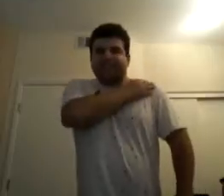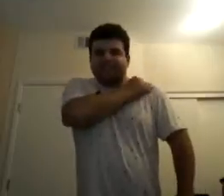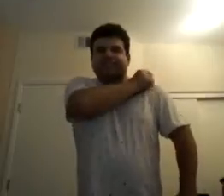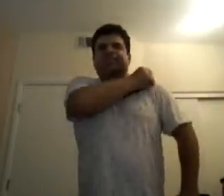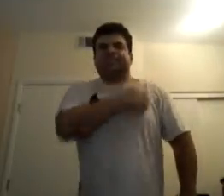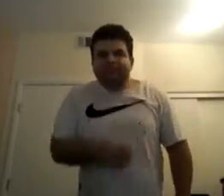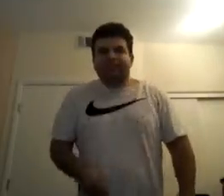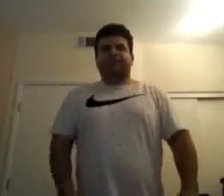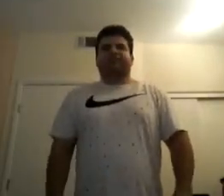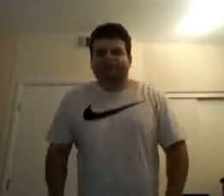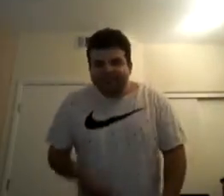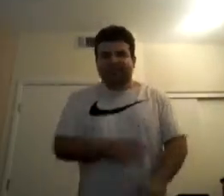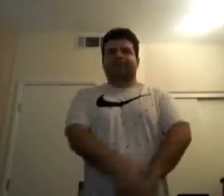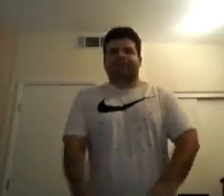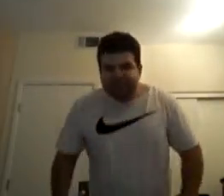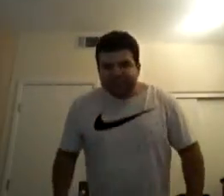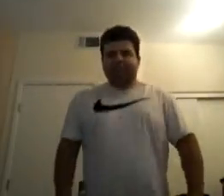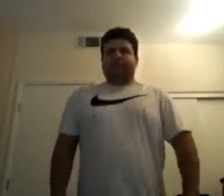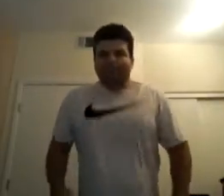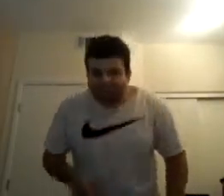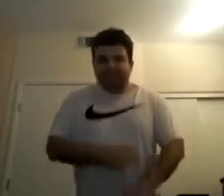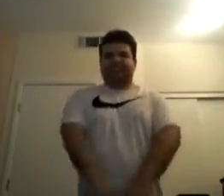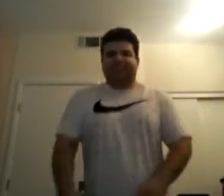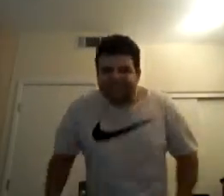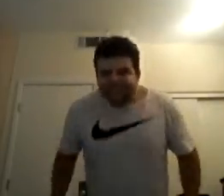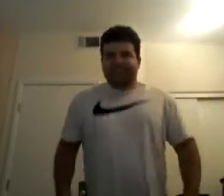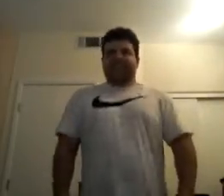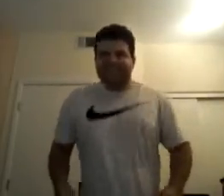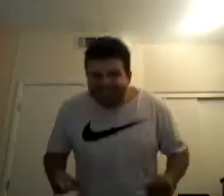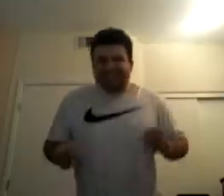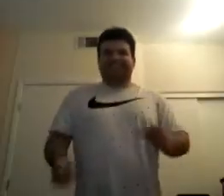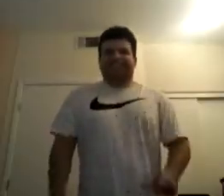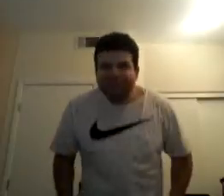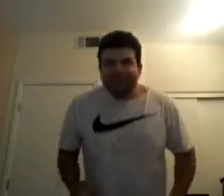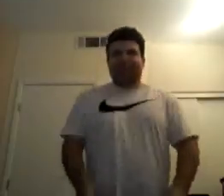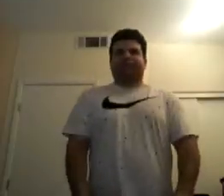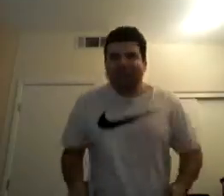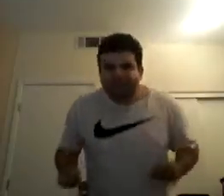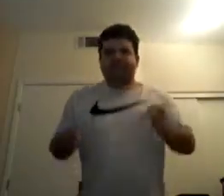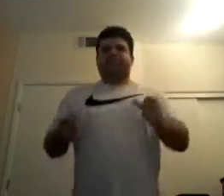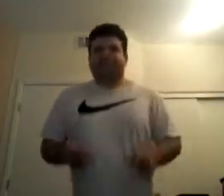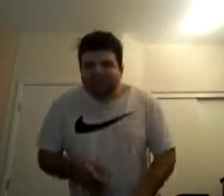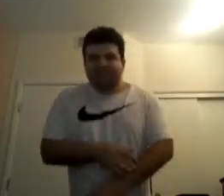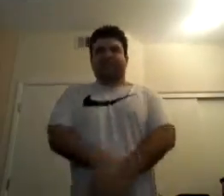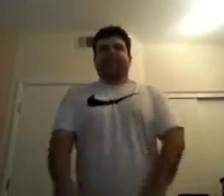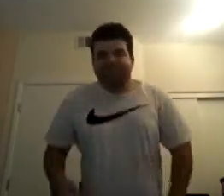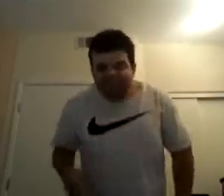ਪਾਪੀ ਮੈਂ ਖਿਡਾਰੀ ਮੈਂ ਅਨਾੜੀ ਤੂੰ ਕਰਨਾ ਸਰਕਾਰੀ ਮੈਂ ਸ਼ਿਕਾਰੀ ਮੈਂ ਬੇਡਾਰੀ ਤੂੰ ਮੇਰੇ ਤੋਂ ਸਿੱਖੋ ਕਿ ਮੈਂ ਸ਼ੇਰਾਂ ਬੰਦੂ ਜੀਣੀ